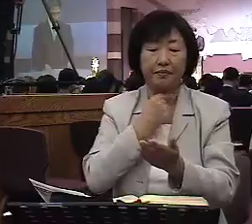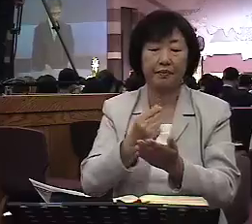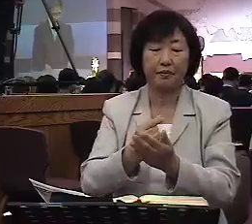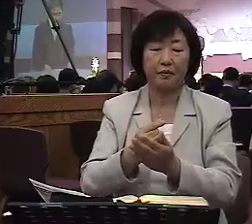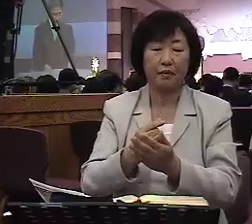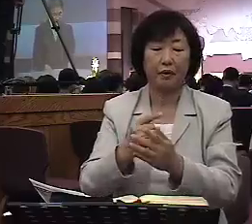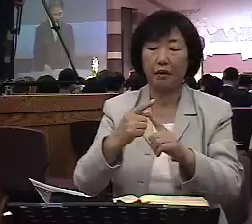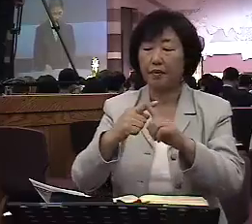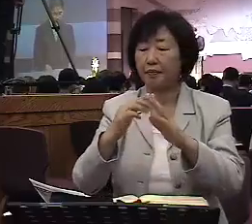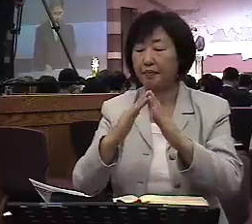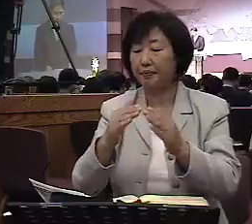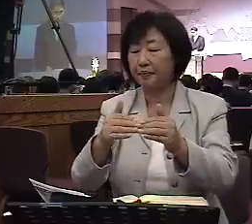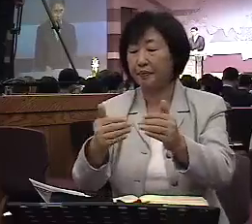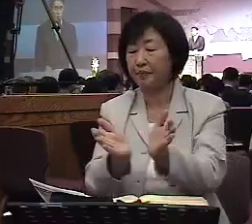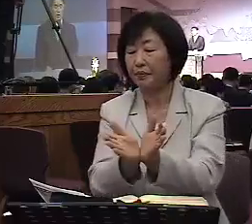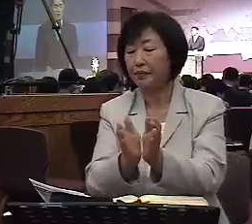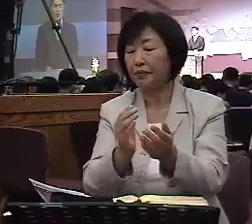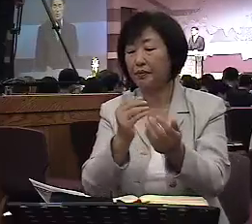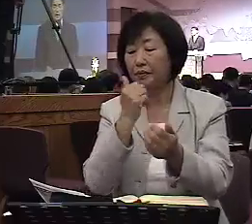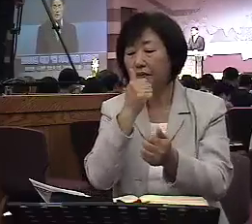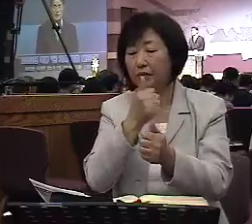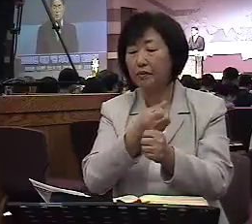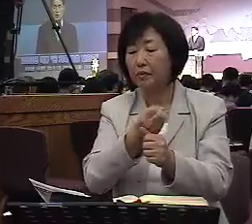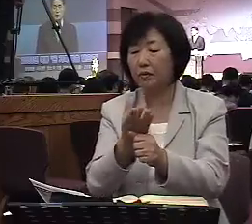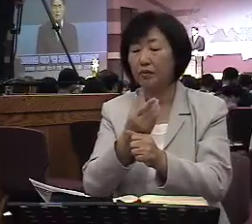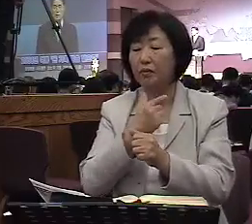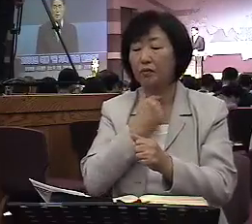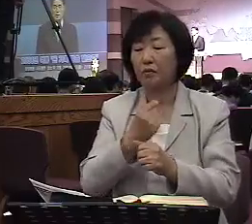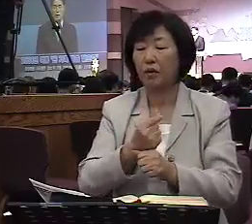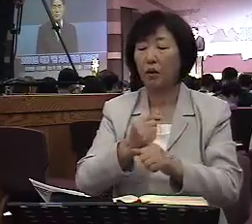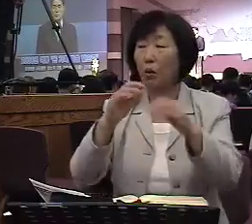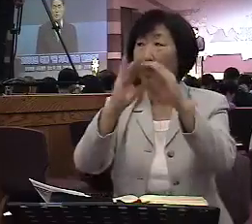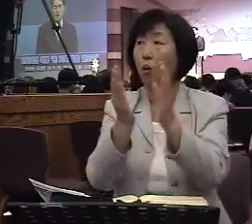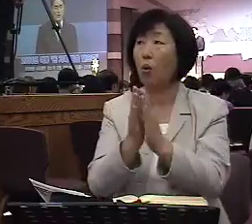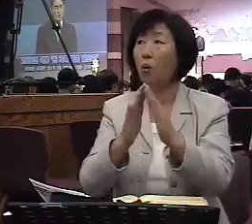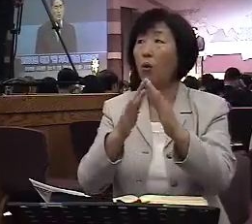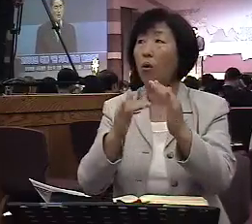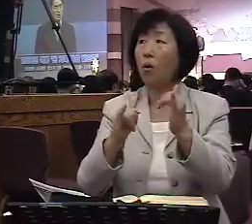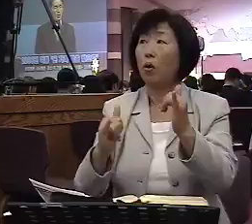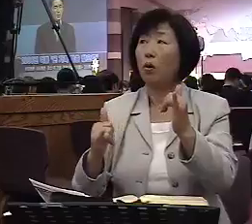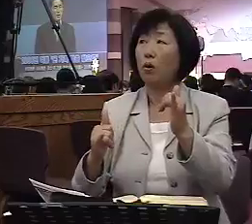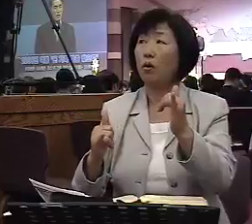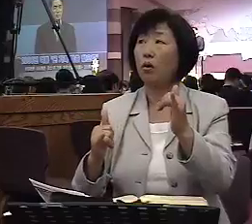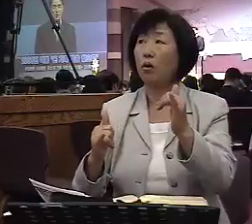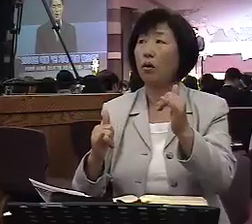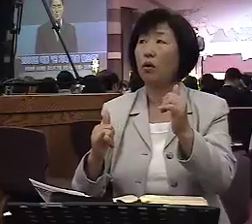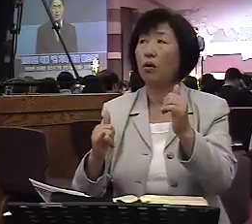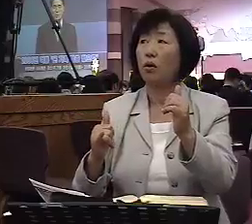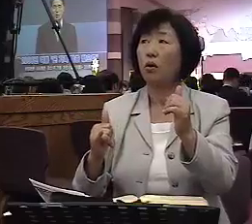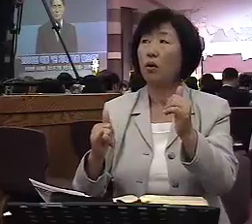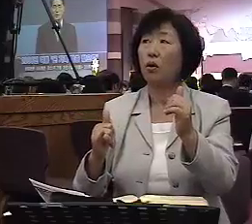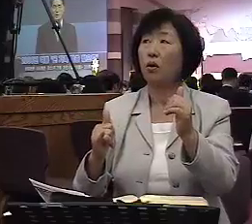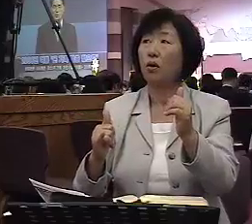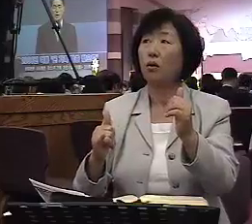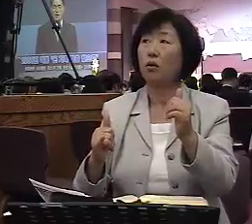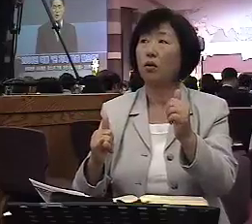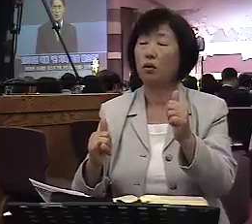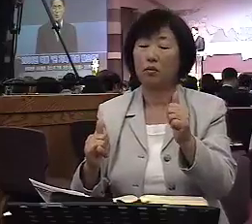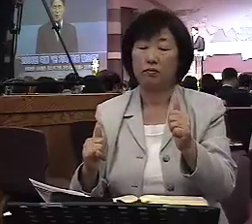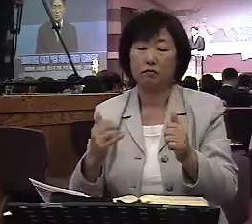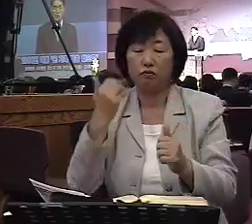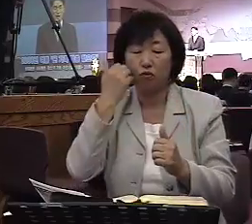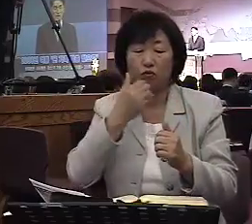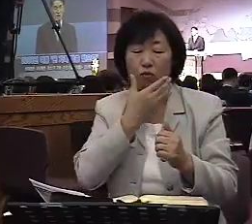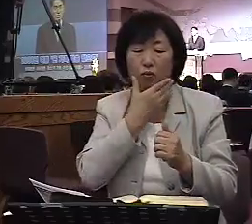공동체 소식 전해드립니다. 온 가족 말씀 앞으로 캠페인이 지난주부터 계속 진행되고 있습니다. 누가복음을 우리가 지난